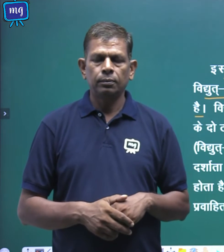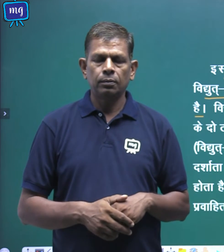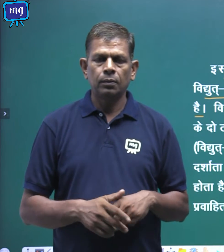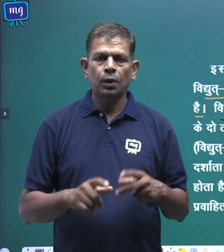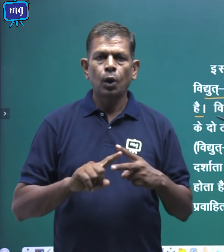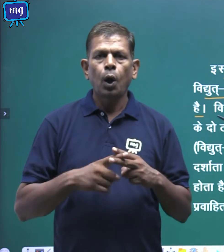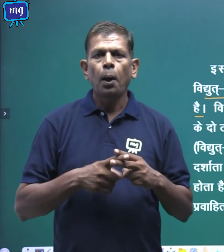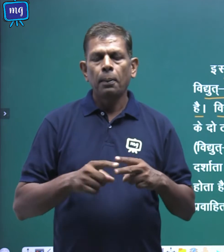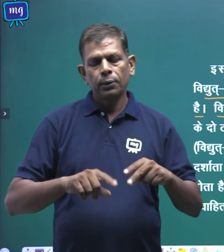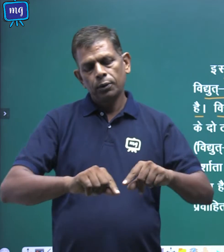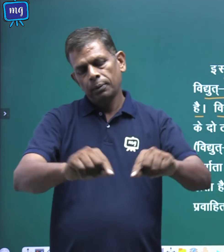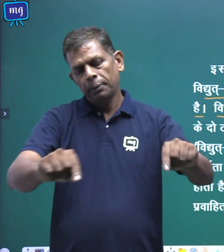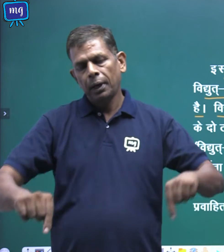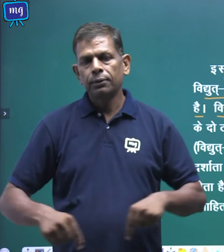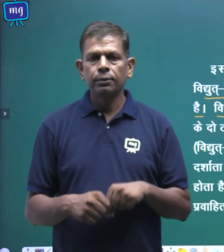विद्युत परिपथ